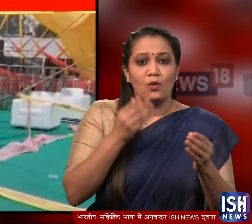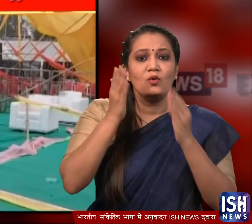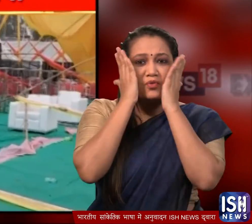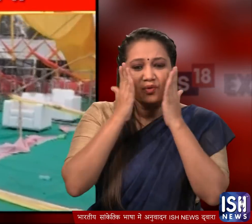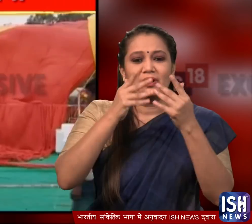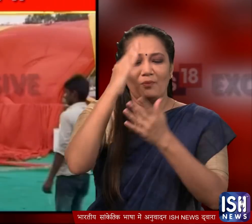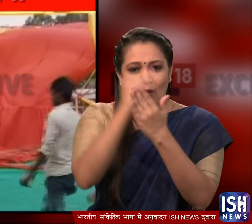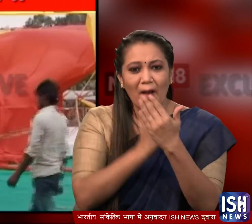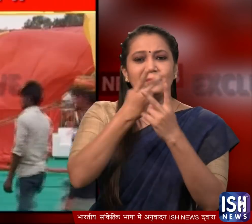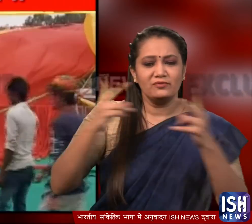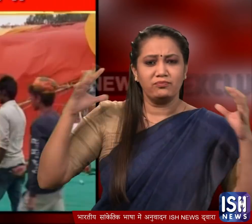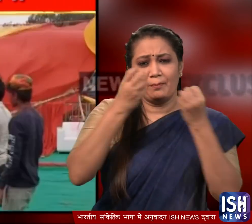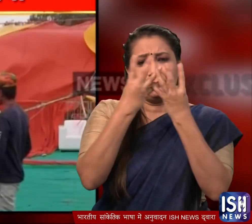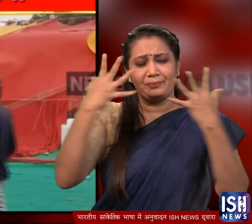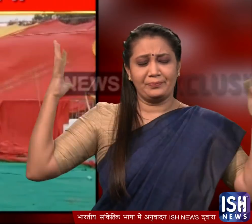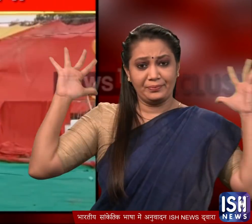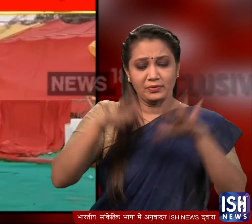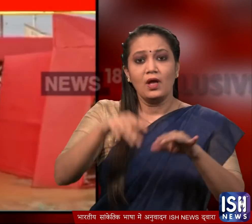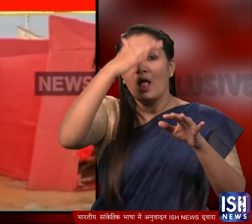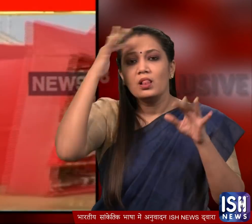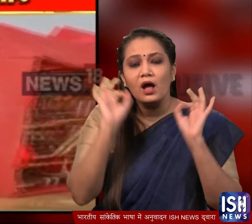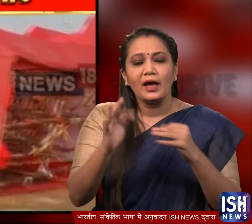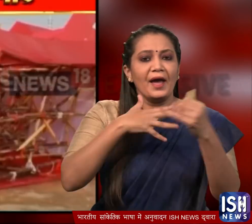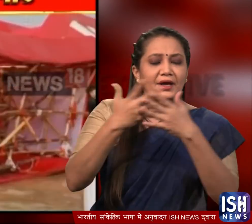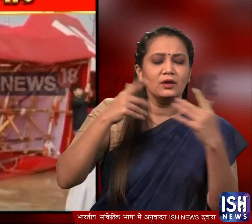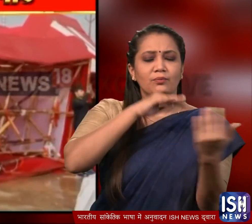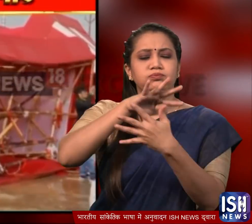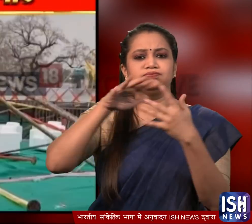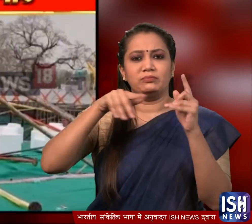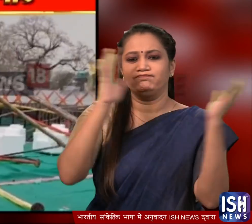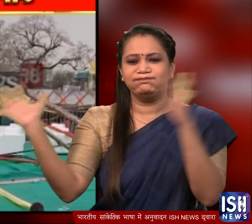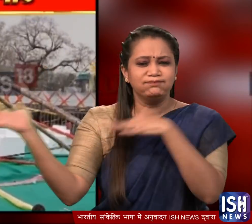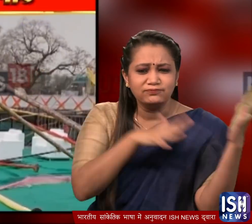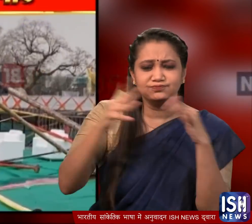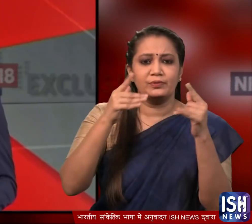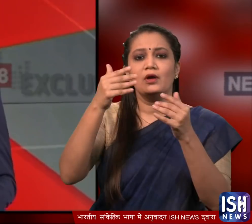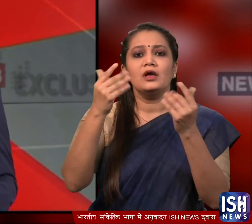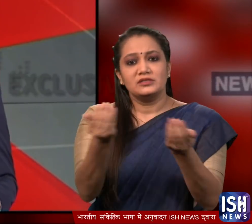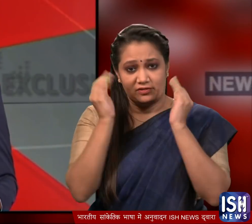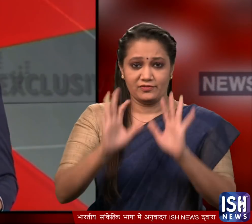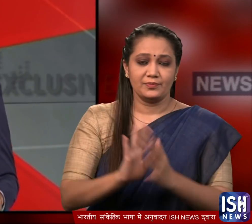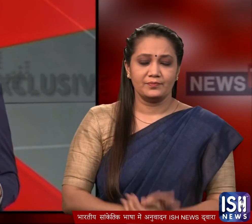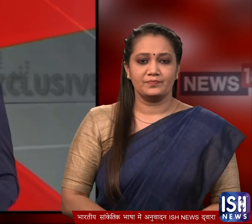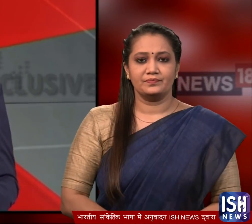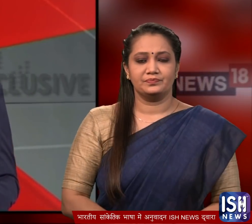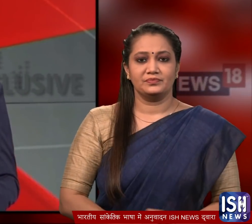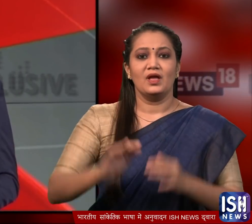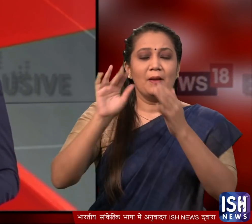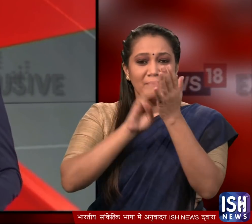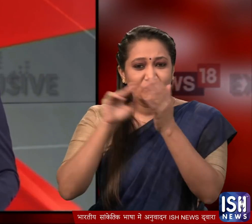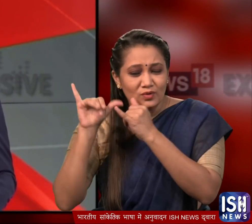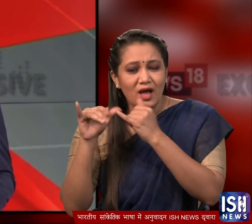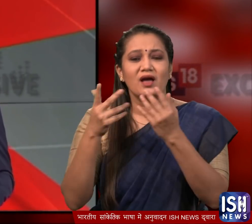रंगोत्सव कार्यक्रम चल रहा था, जिसमें सैकड़ों लोग शामिल थे। गनीमत यह है कि कोई भी आदमी इस तूफान की चपेट में नहीं आया। सौभाग्य की बात यह कि मथुरा और